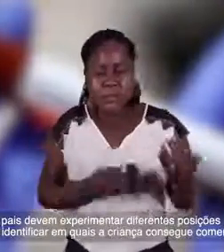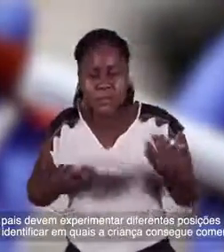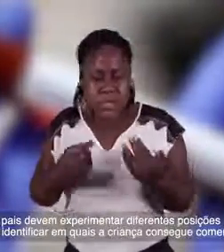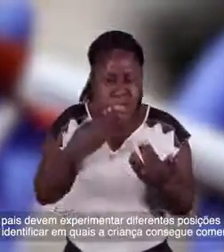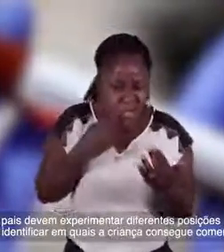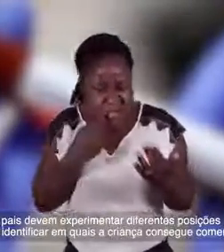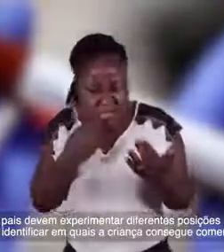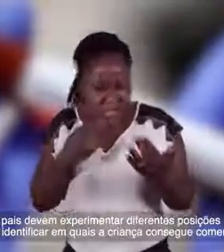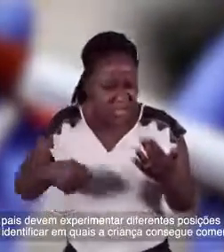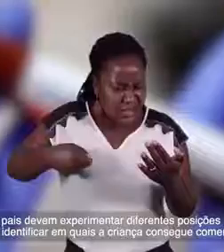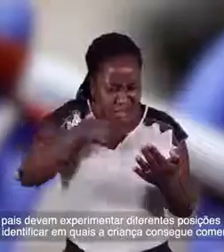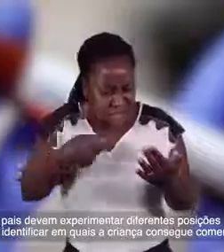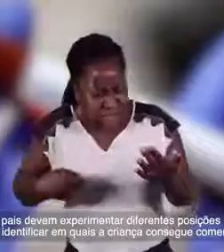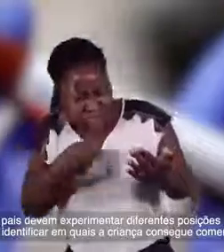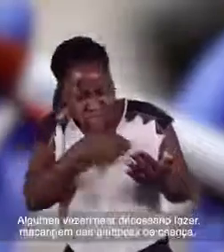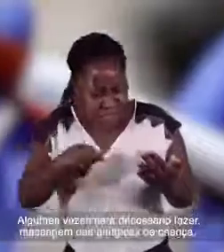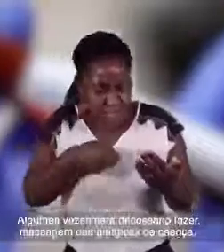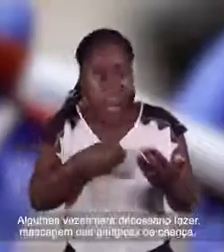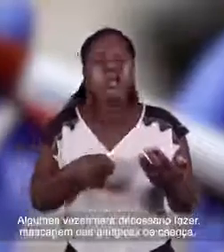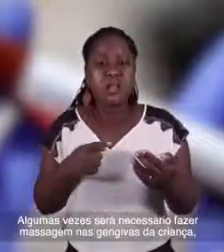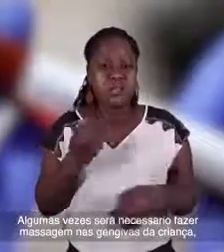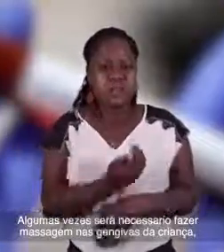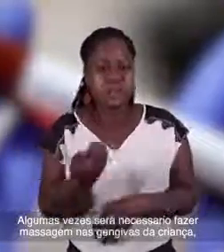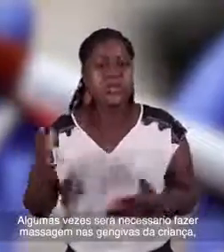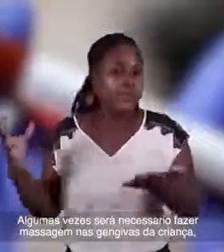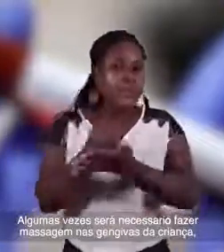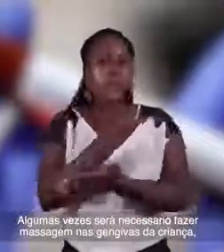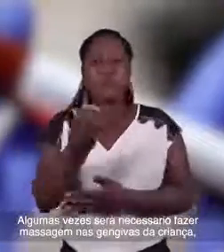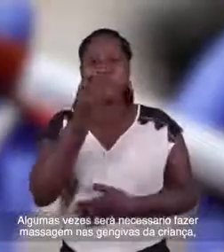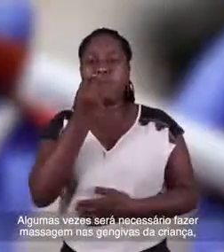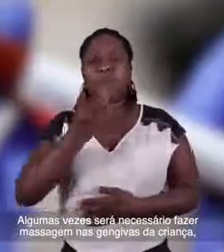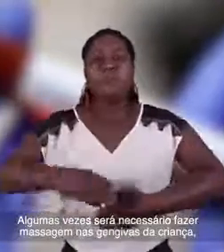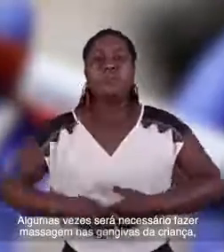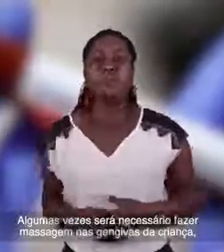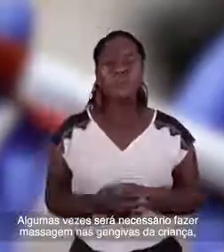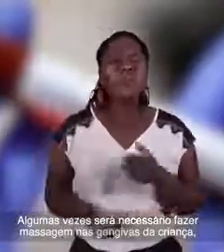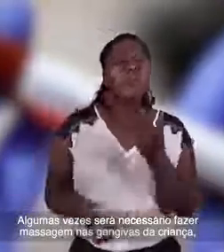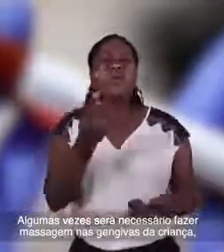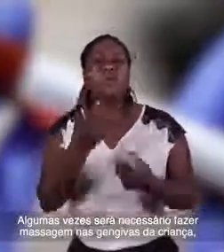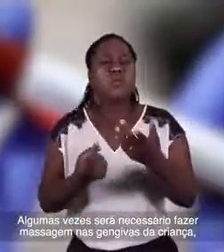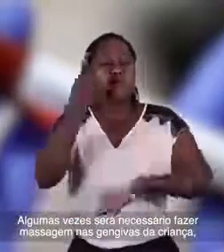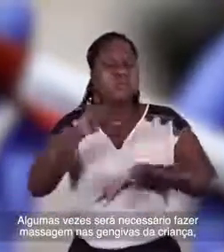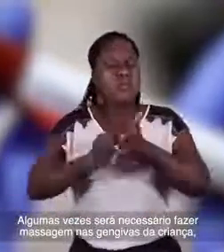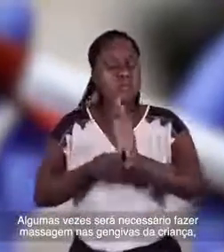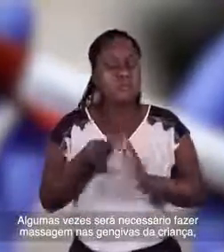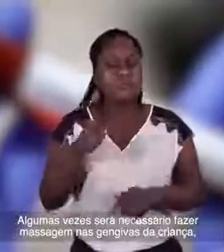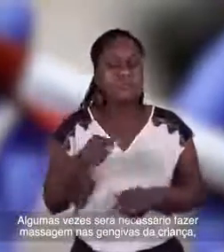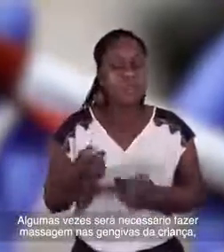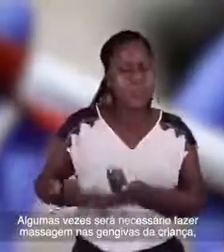a criança consegue comer. Algumas vezes será necessário fazer massagem nas gengivas da